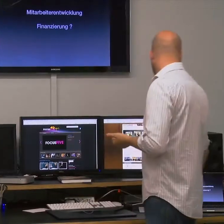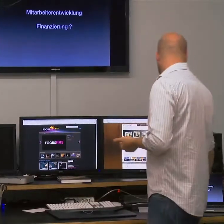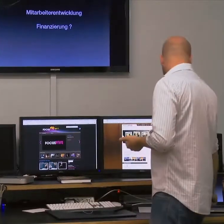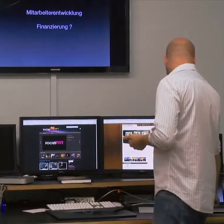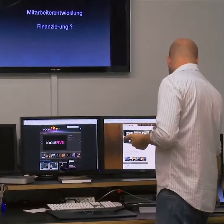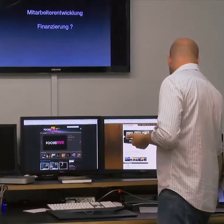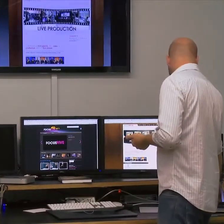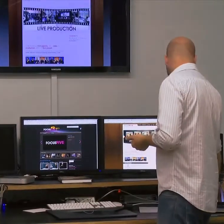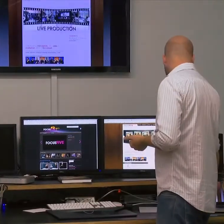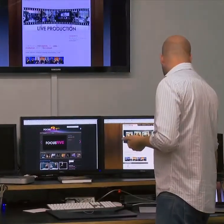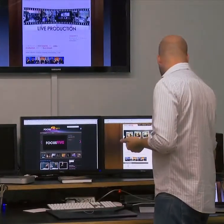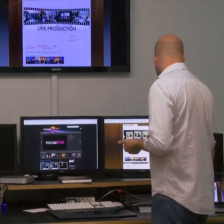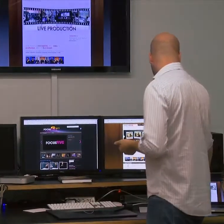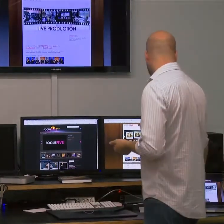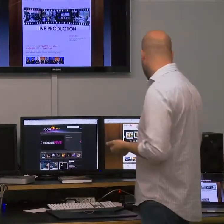das Fundraising.